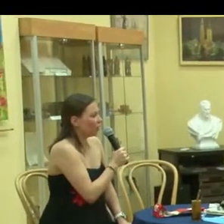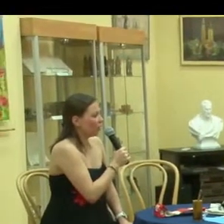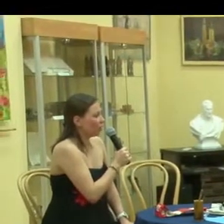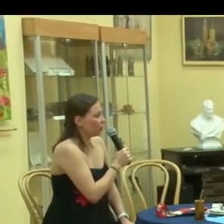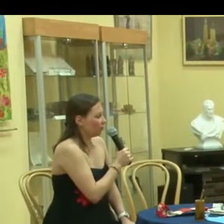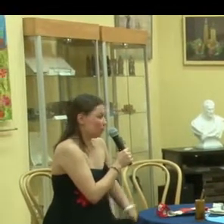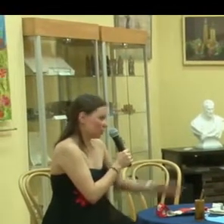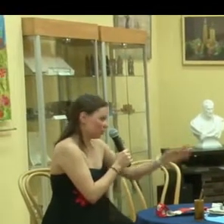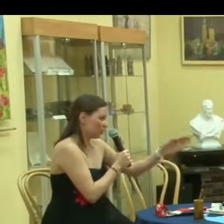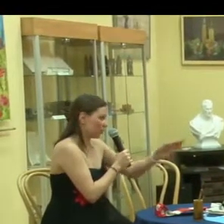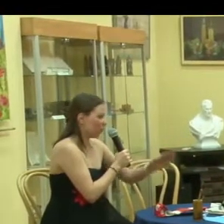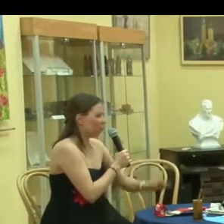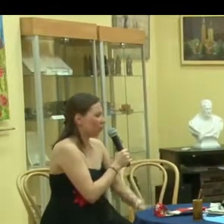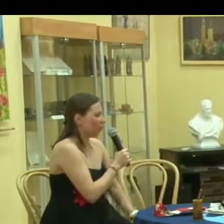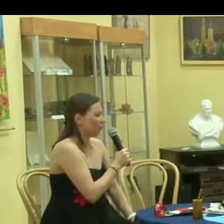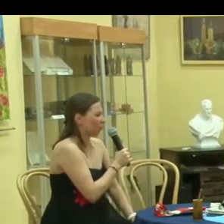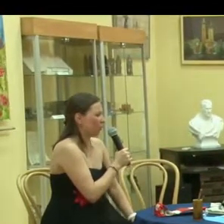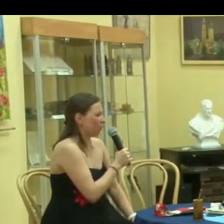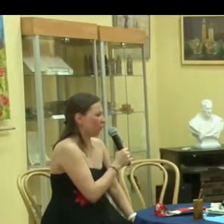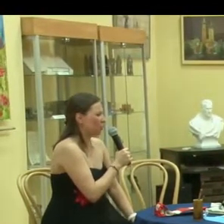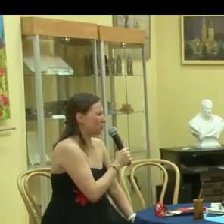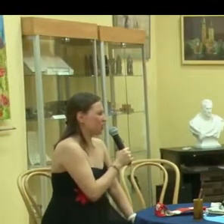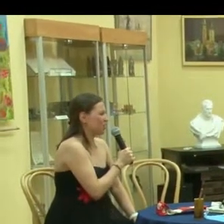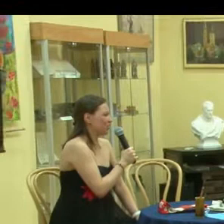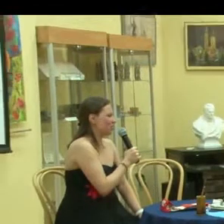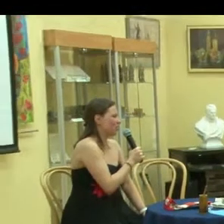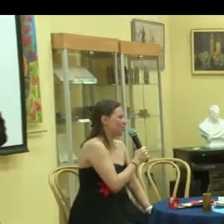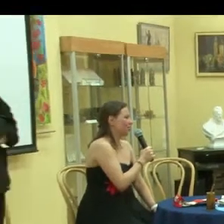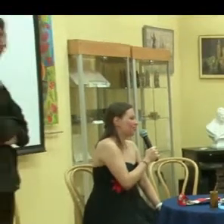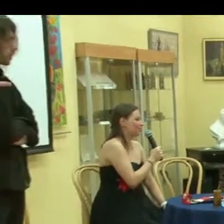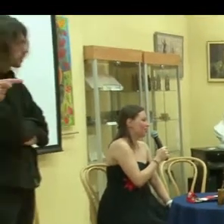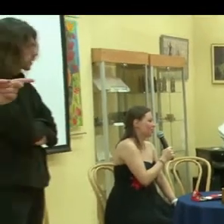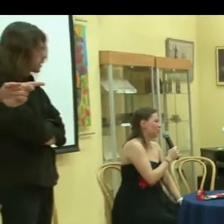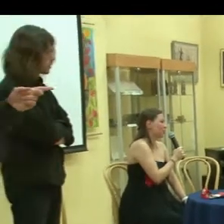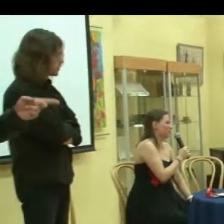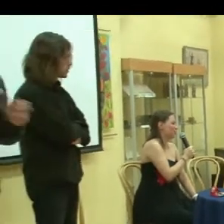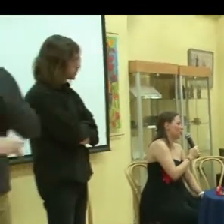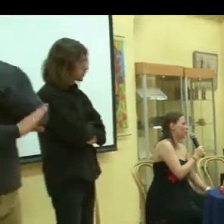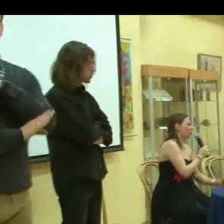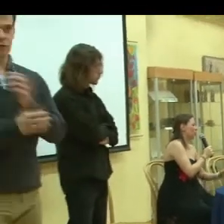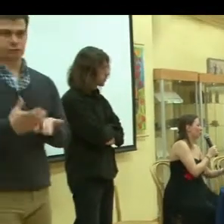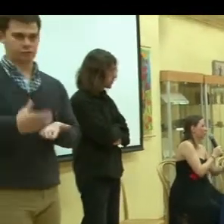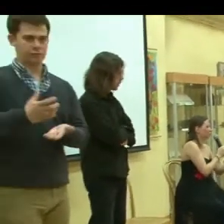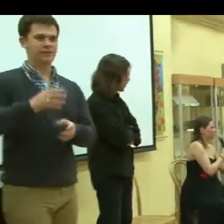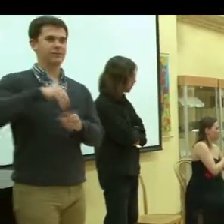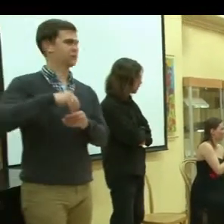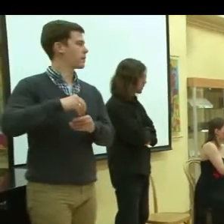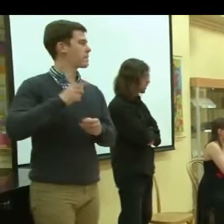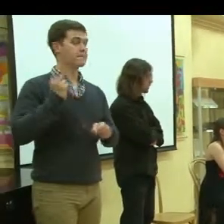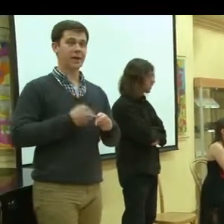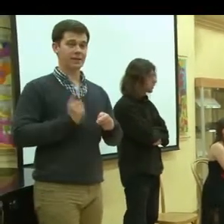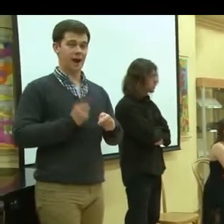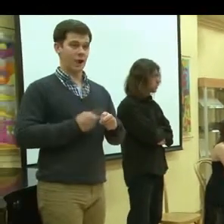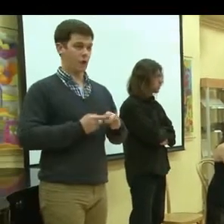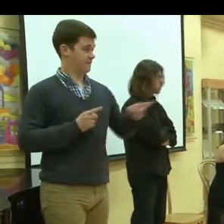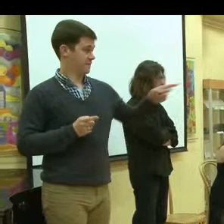którą teraz, która jakby krąży tutaj po pierwszym rzędzie, to jest taka tykwa z drewna i też z obróbką metalową. Natomiast